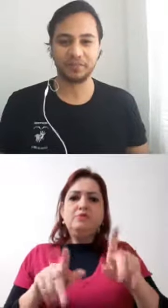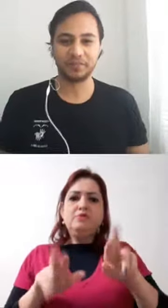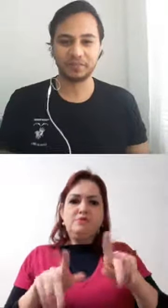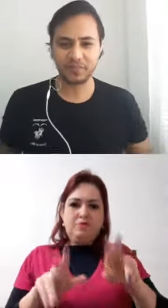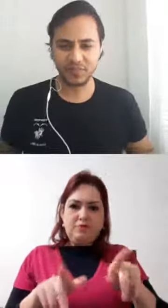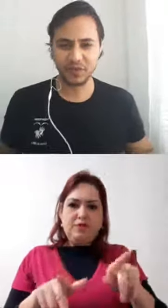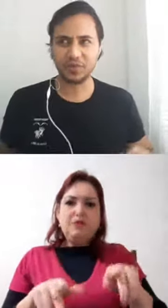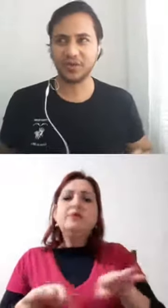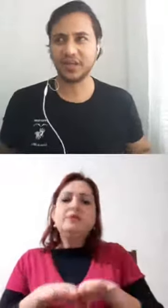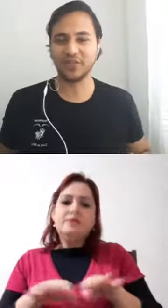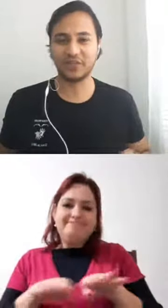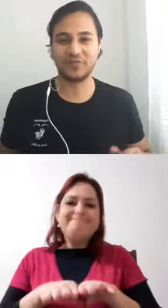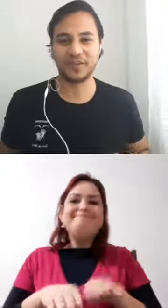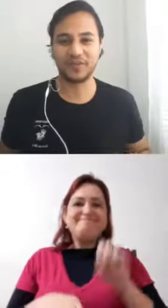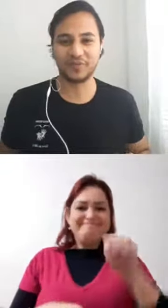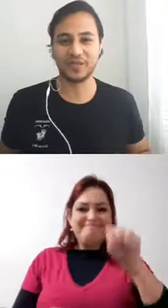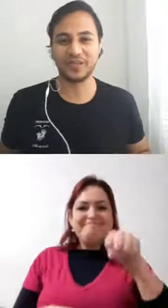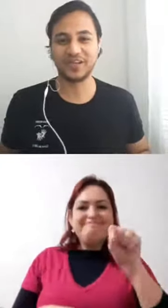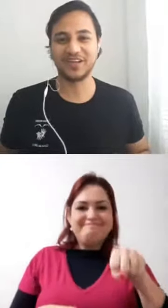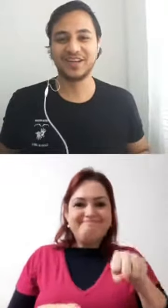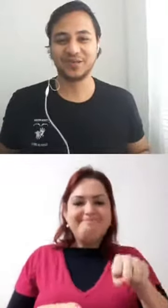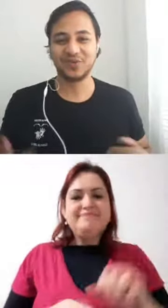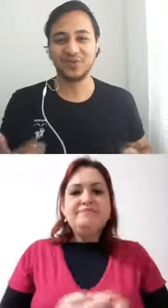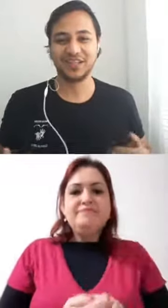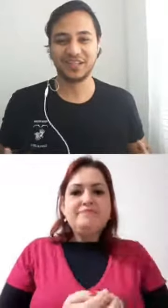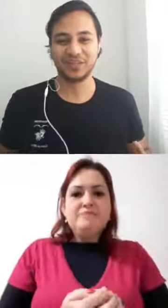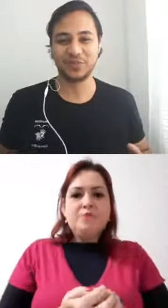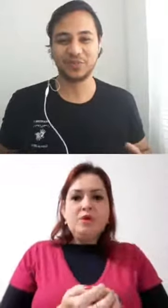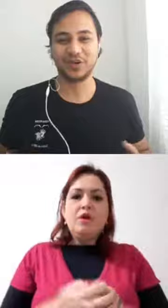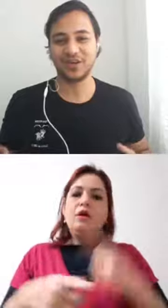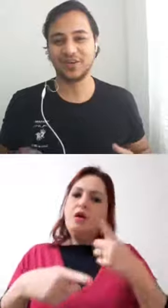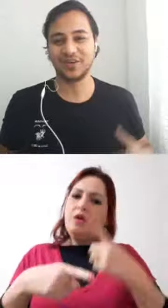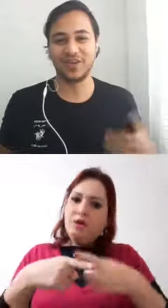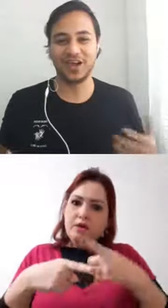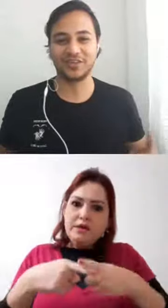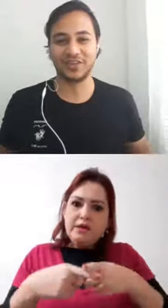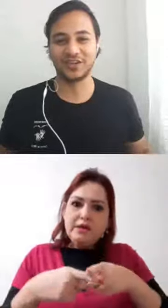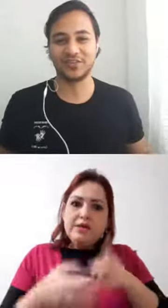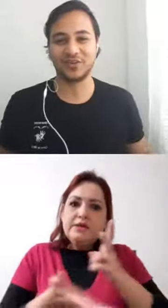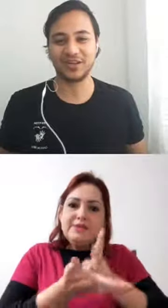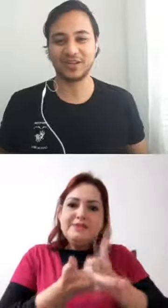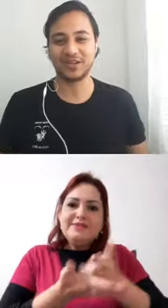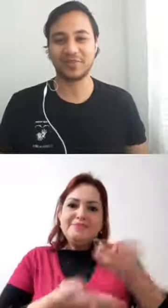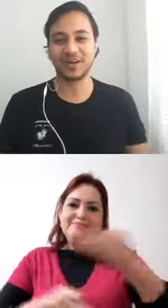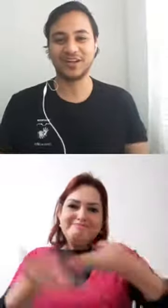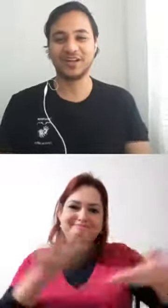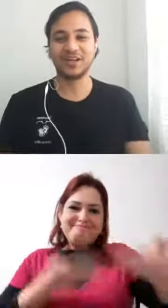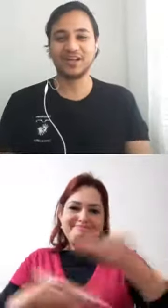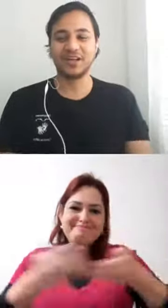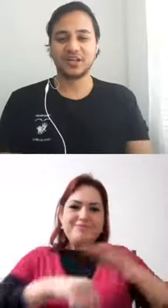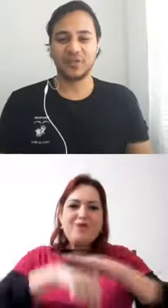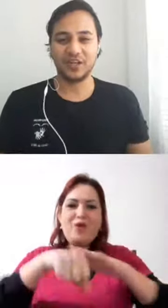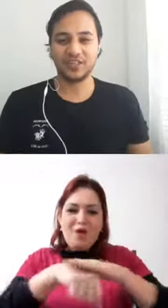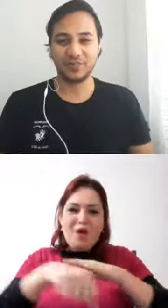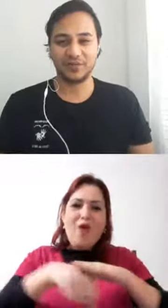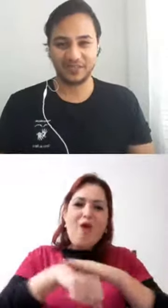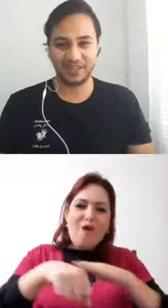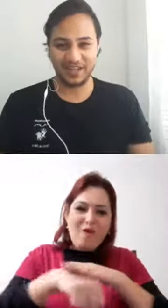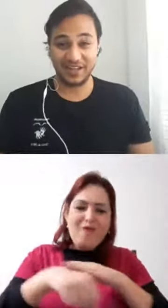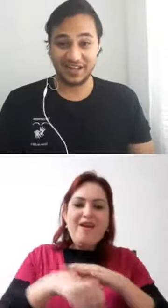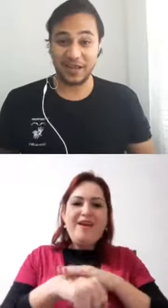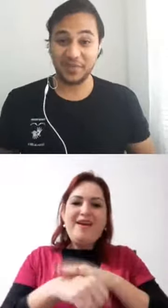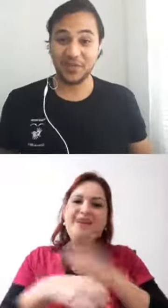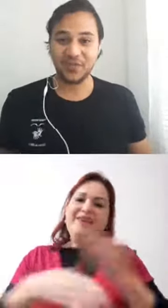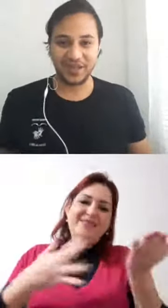escolar. Porque eu sempre falo isso para a Jana, a gente conversando, tipo, na hora do intervalo e tal, na escola que a gente trabalha, que eu falo sempre para